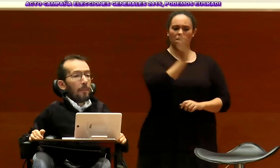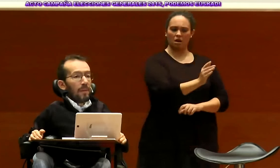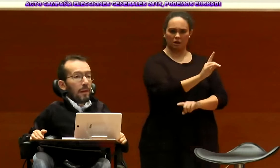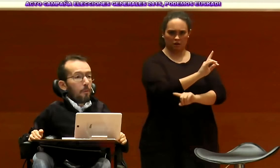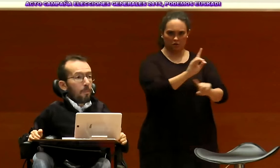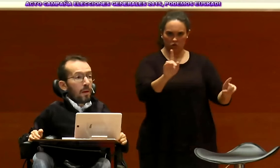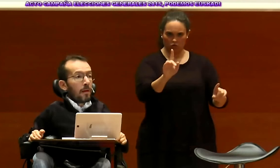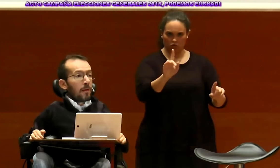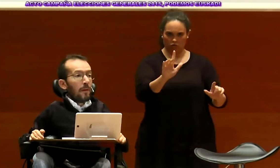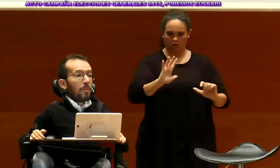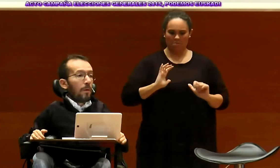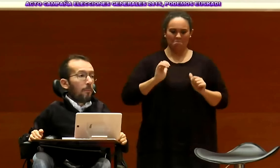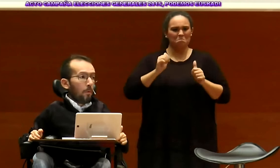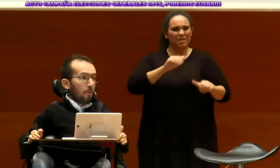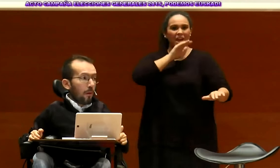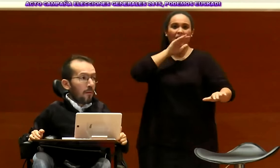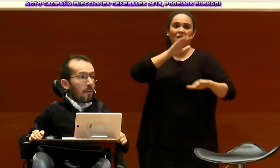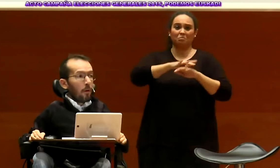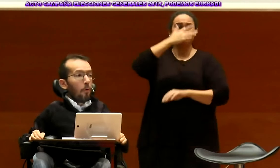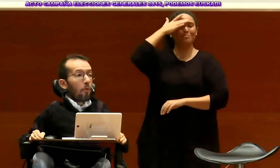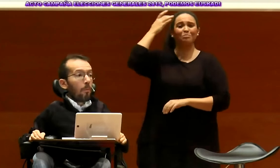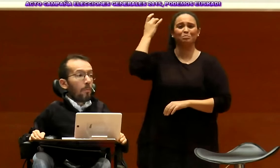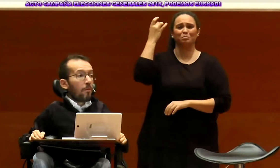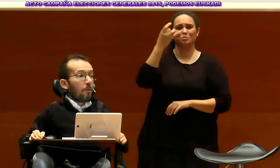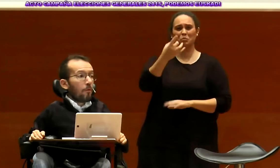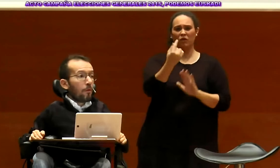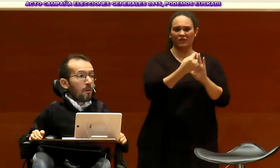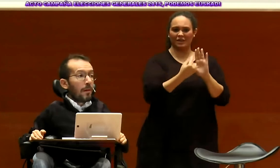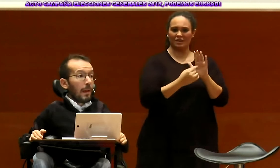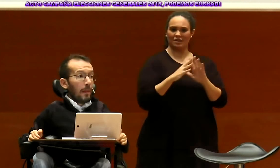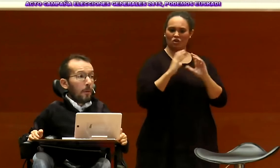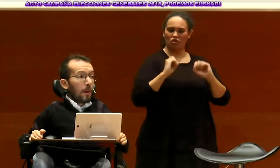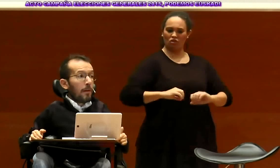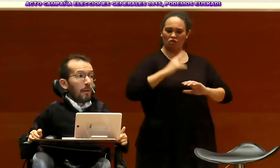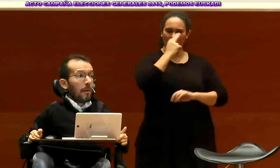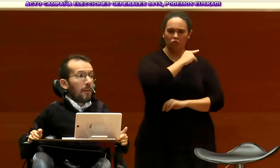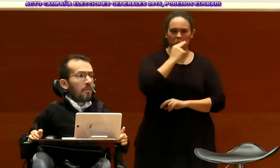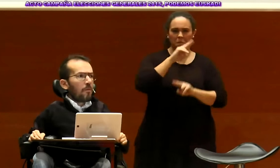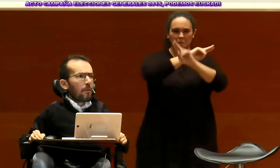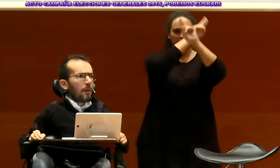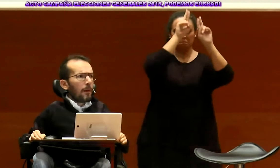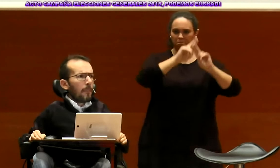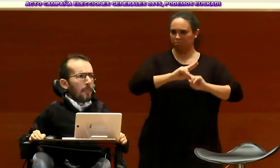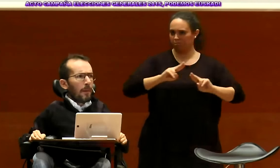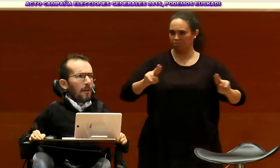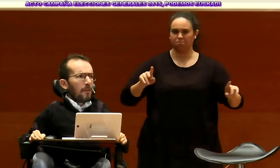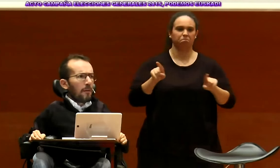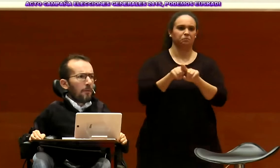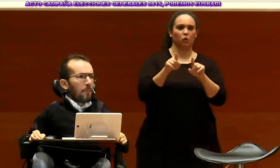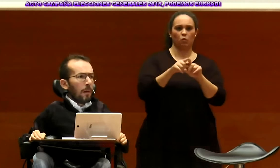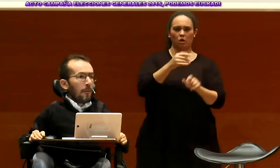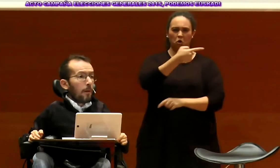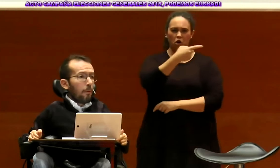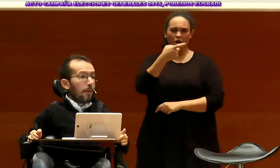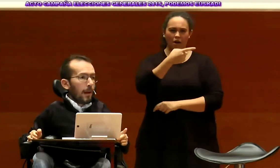de empezar a cumplir de una vez por todas los compromisos internacionales de emisión de gases de